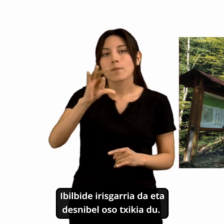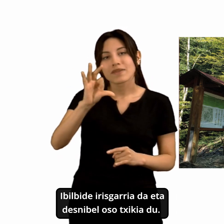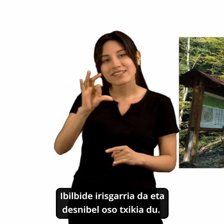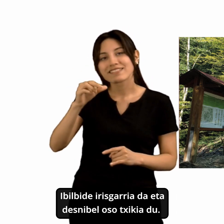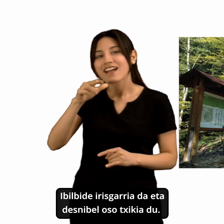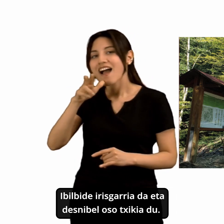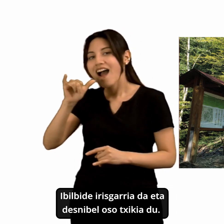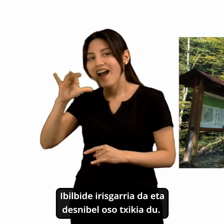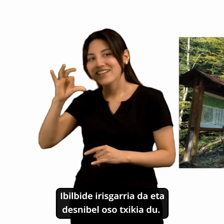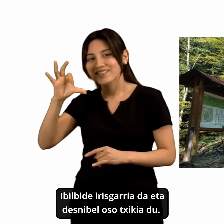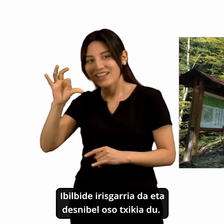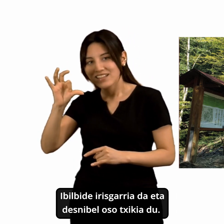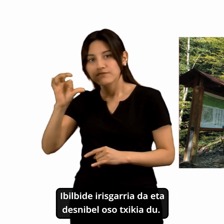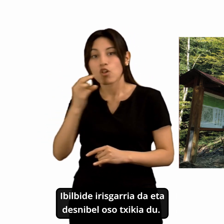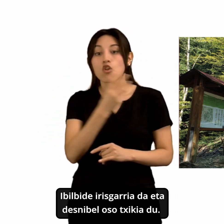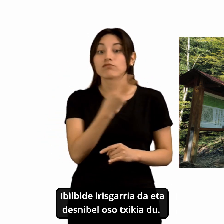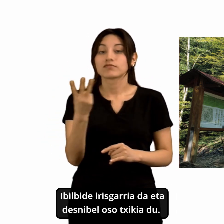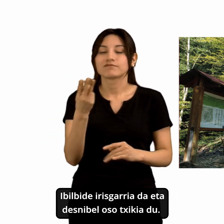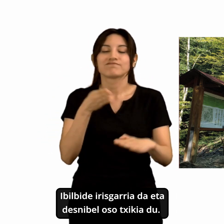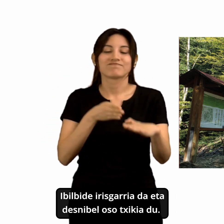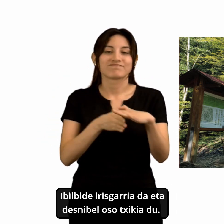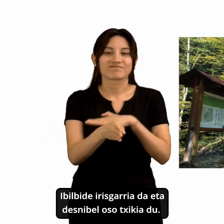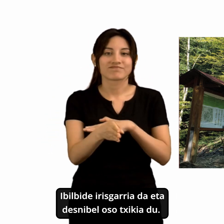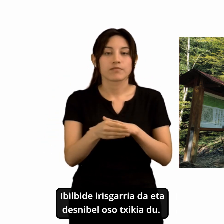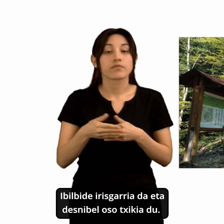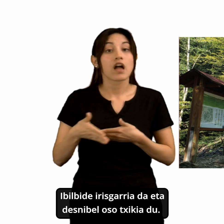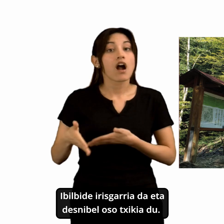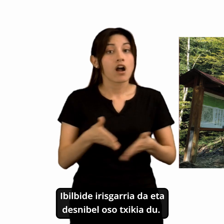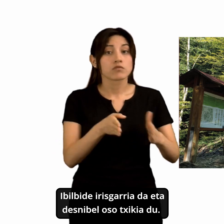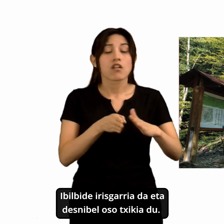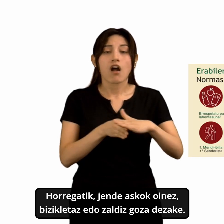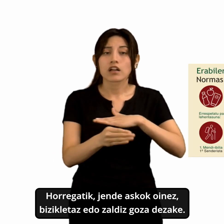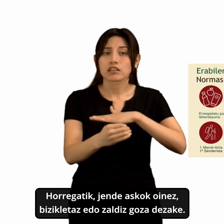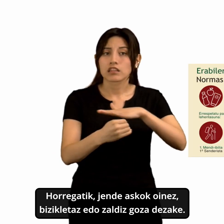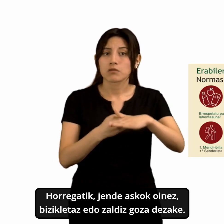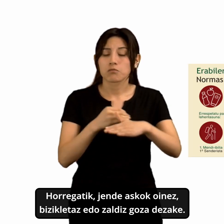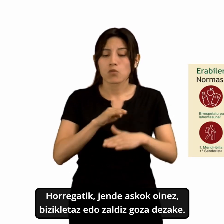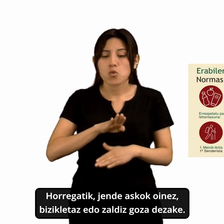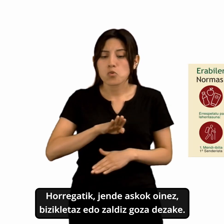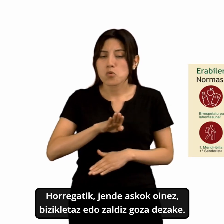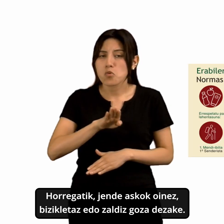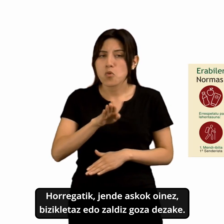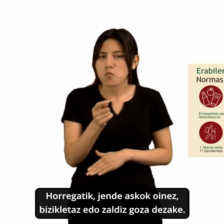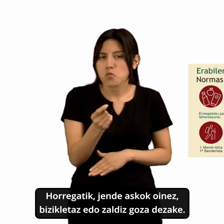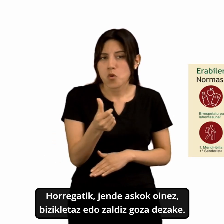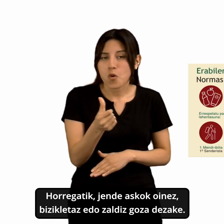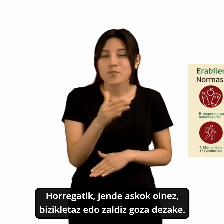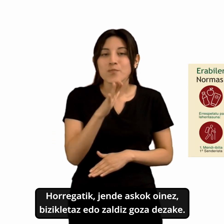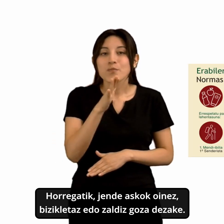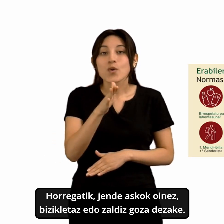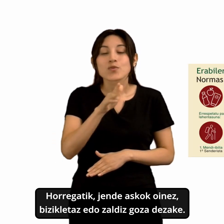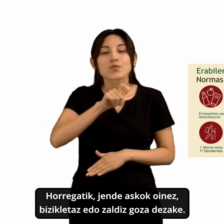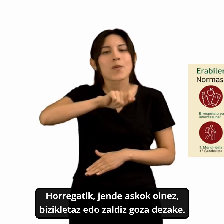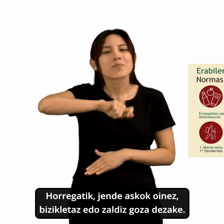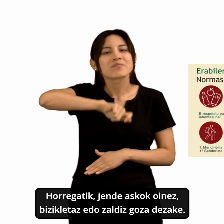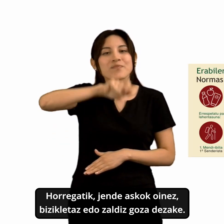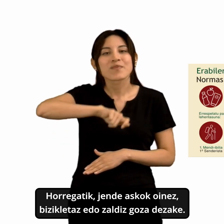Ibilbide irisgarria da eta desnibel oso txikia du. Horregatik, jende askok oinez,